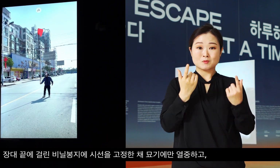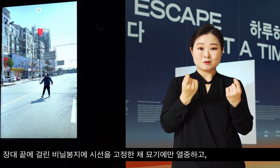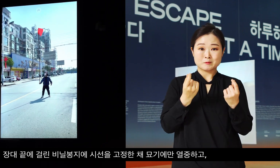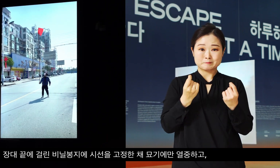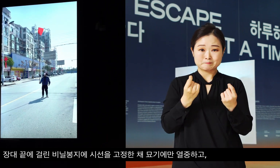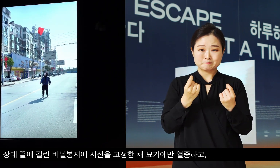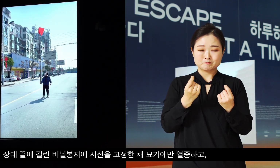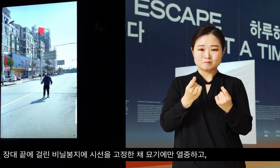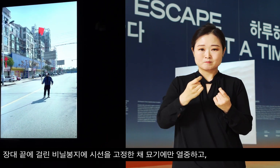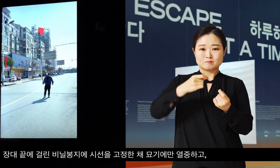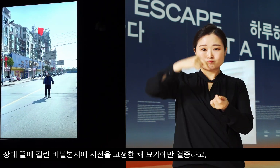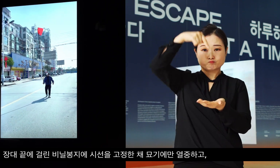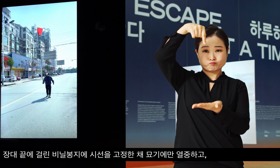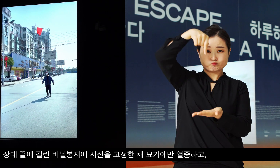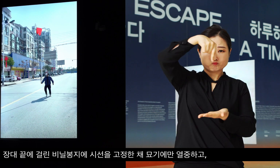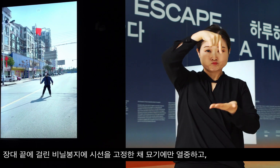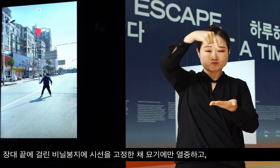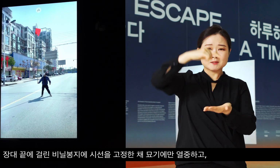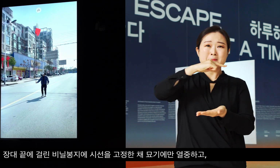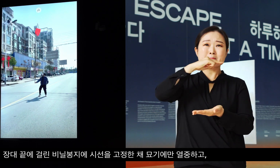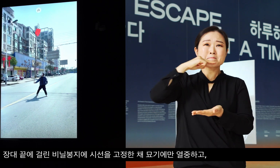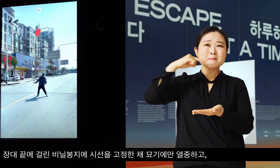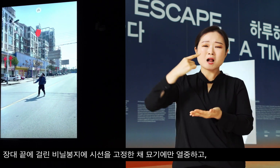걸린 비닐봉지에 시선을 고정한 채